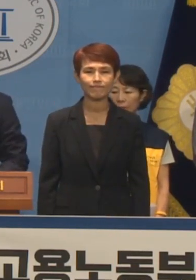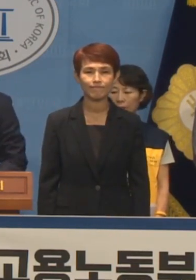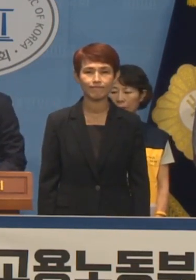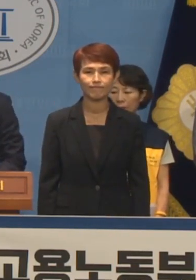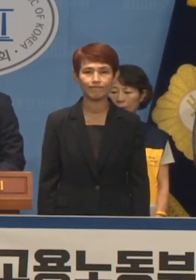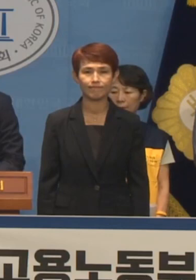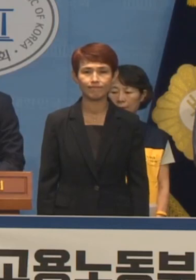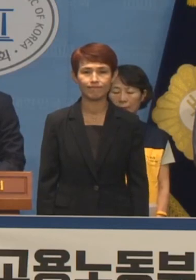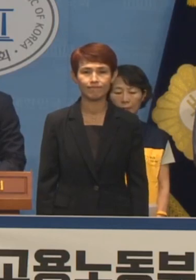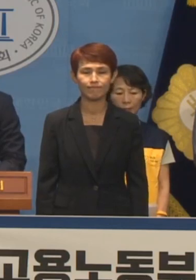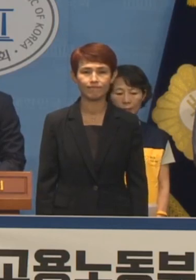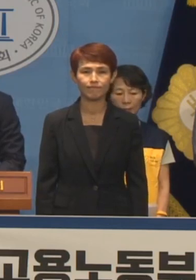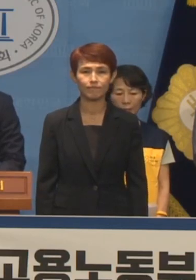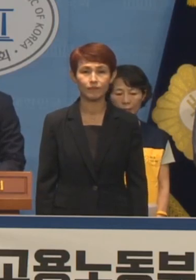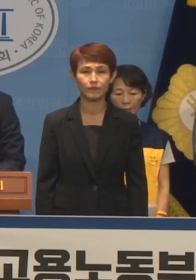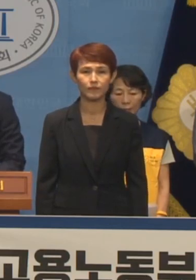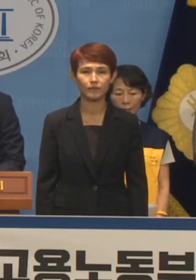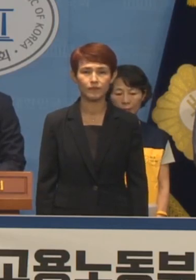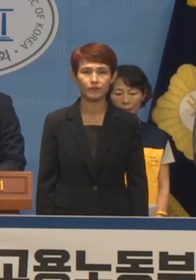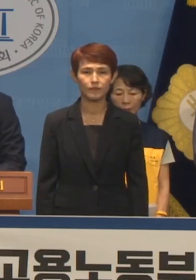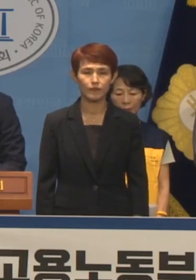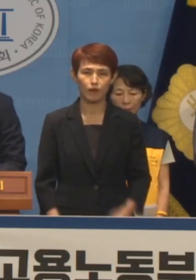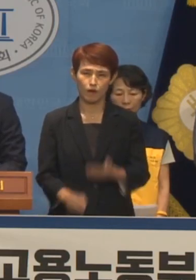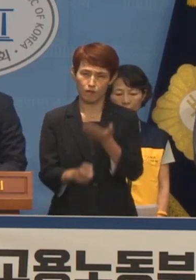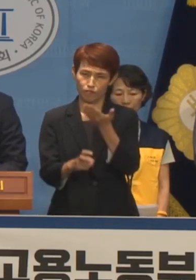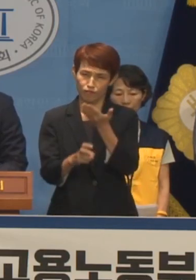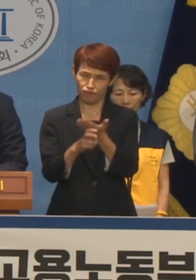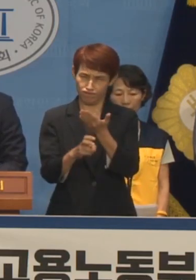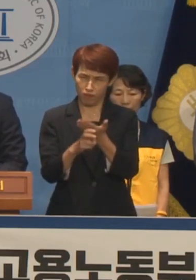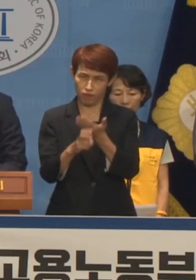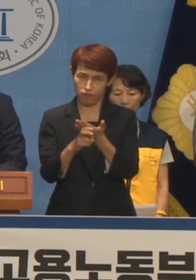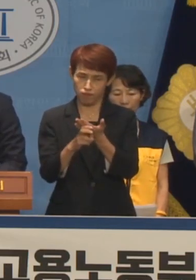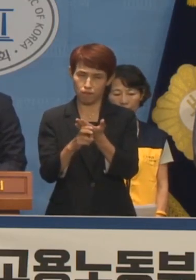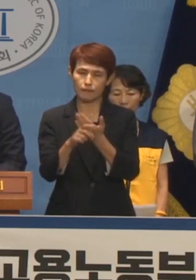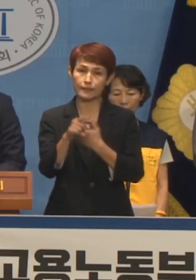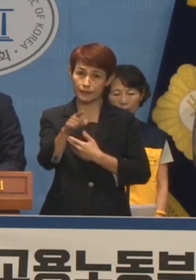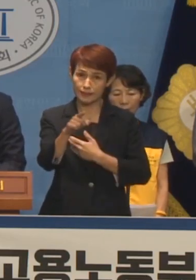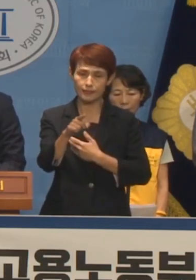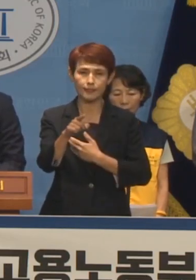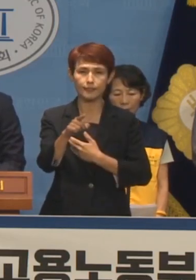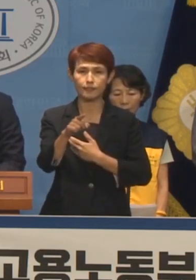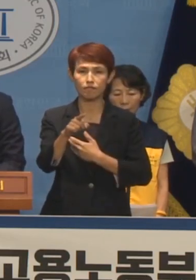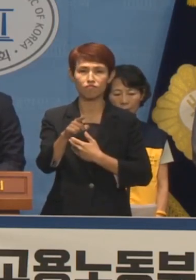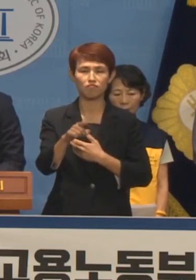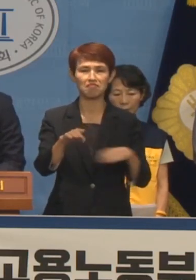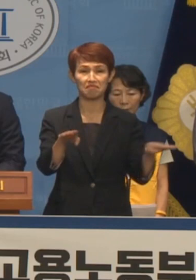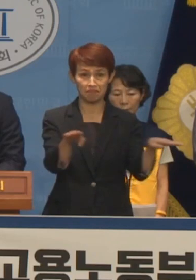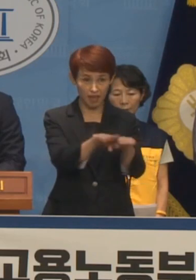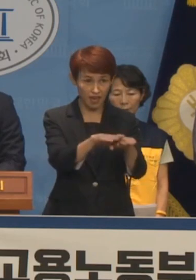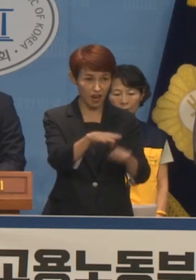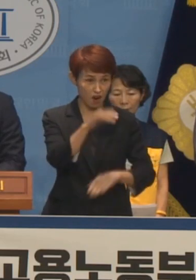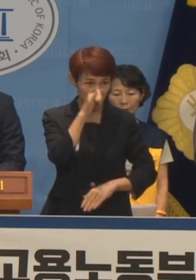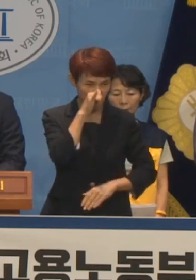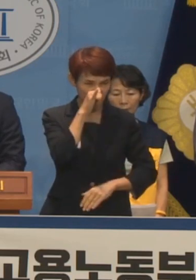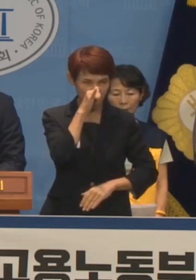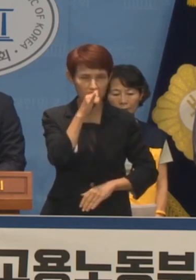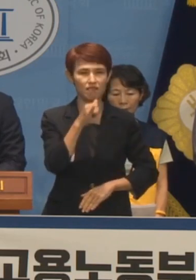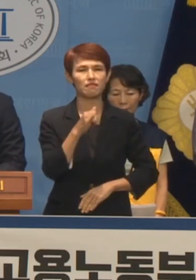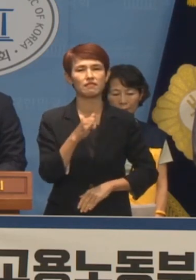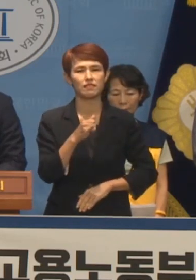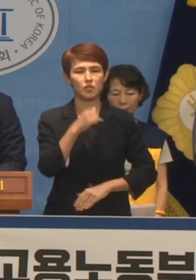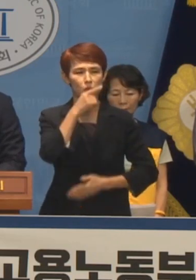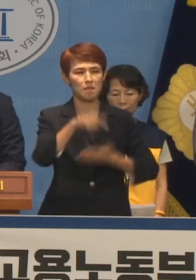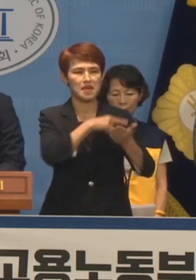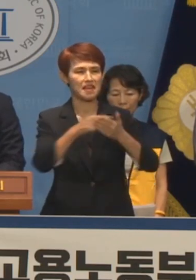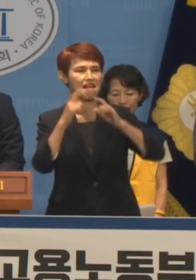기자회견을 시작하겠습니다. 불법 파업에는 손배폭탄이 특효약, 민사소송을 오래 끌어 가정 파탄나게